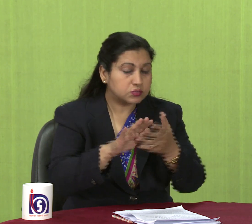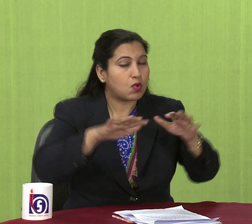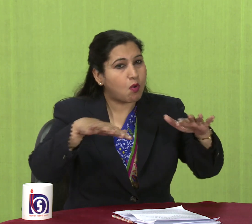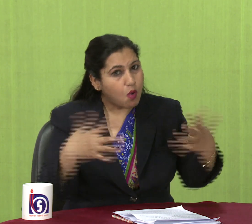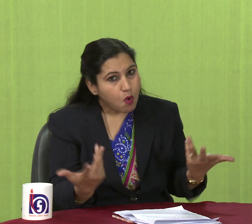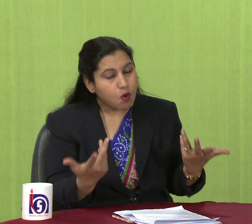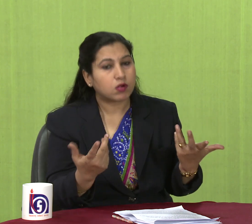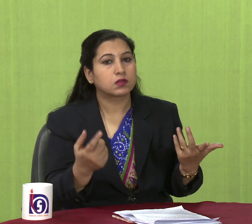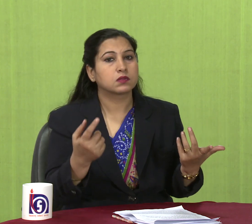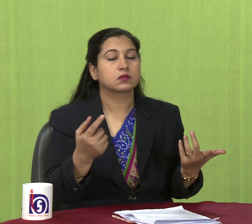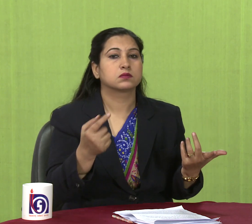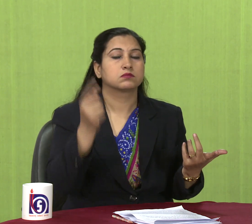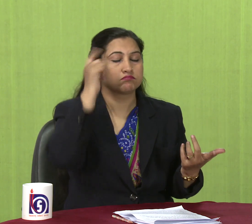हैं।